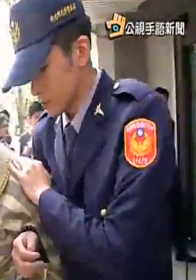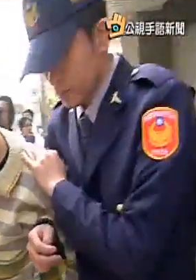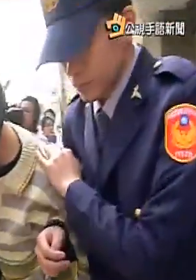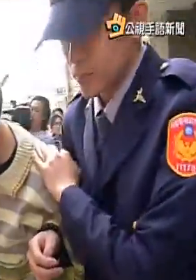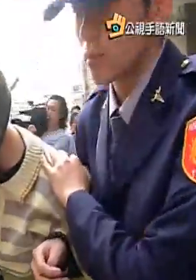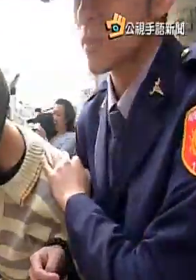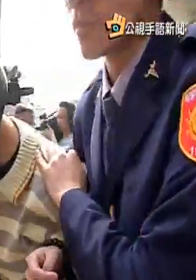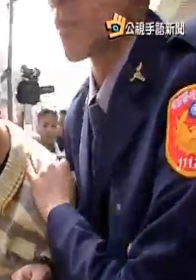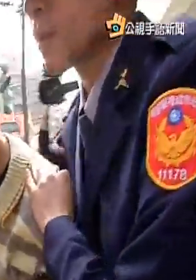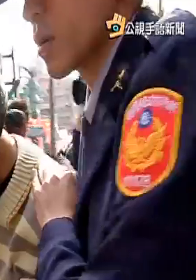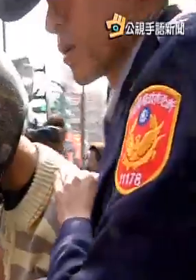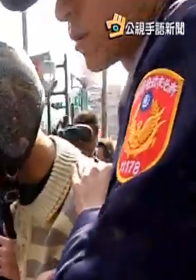者陈柏宇、王新忠台北报道。